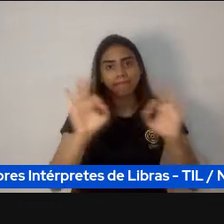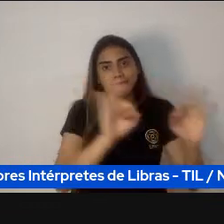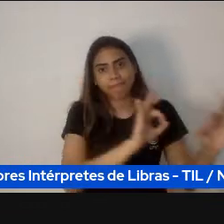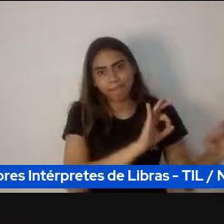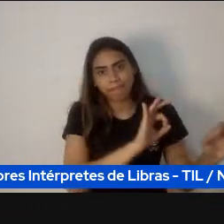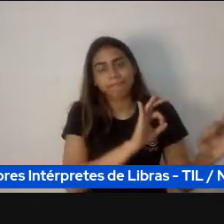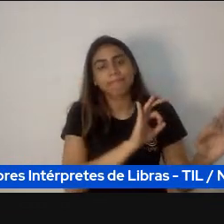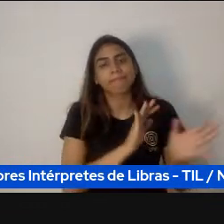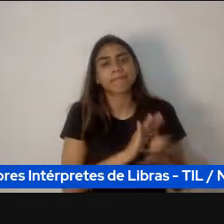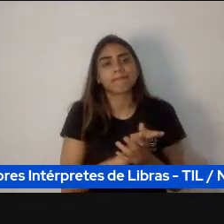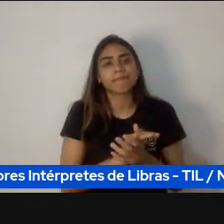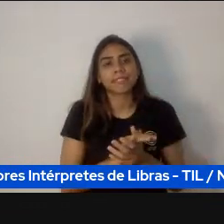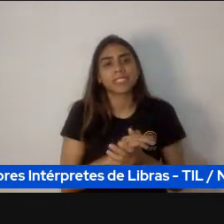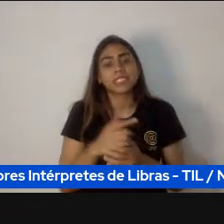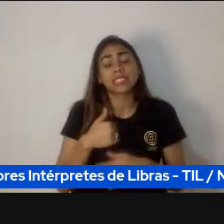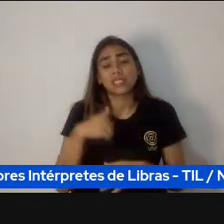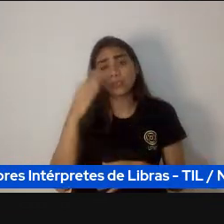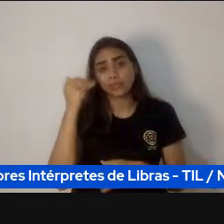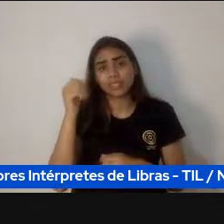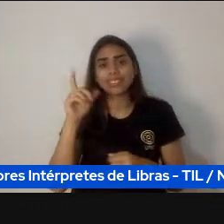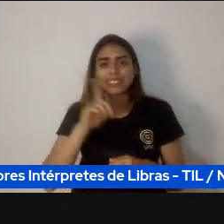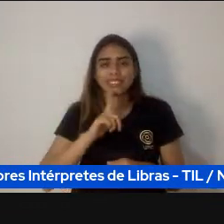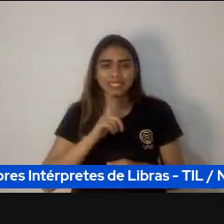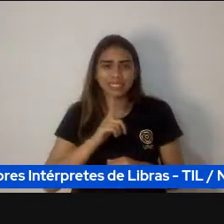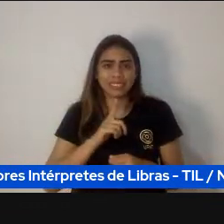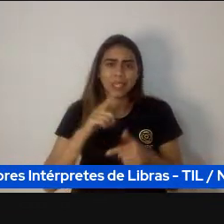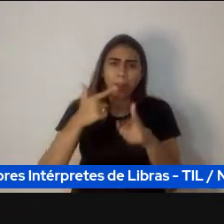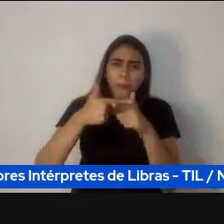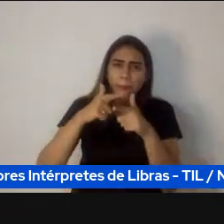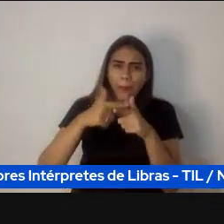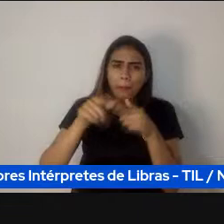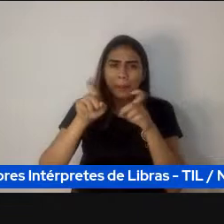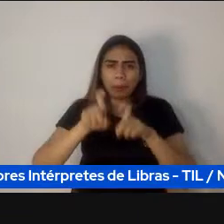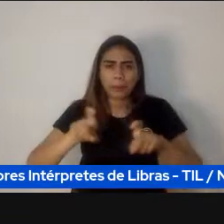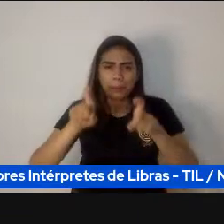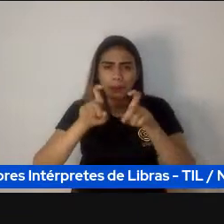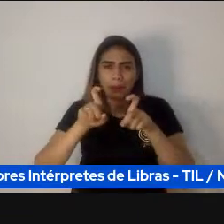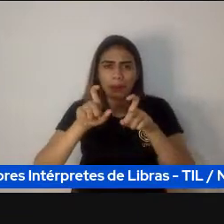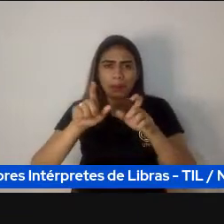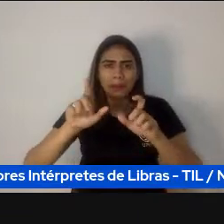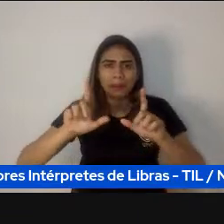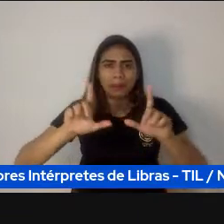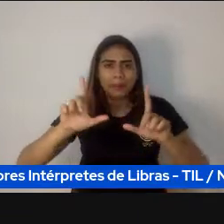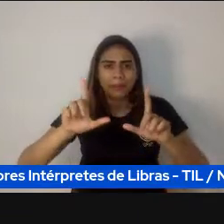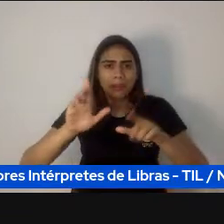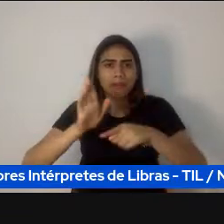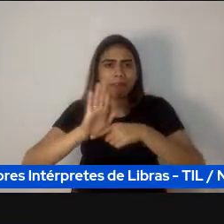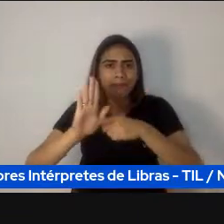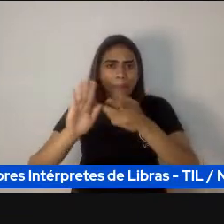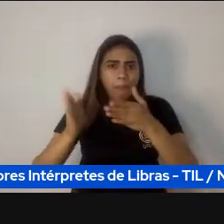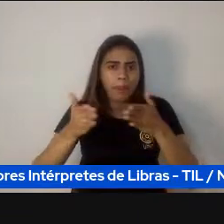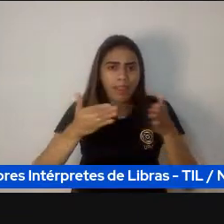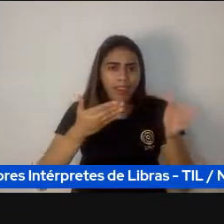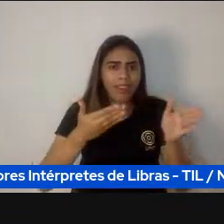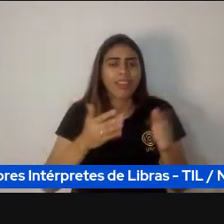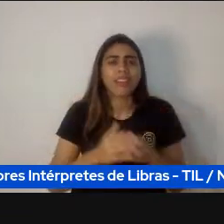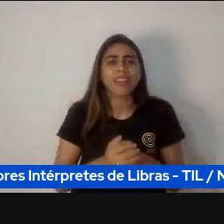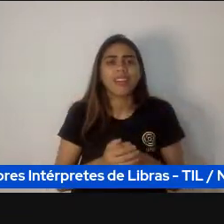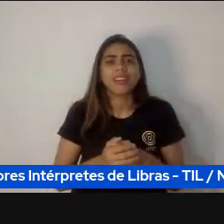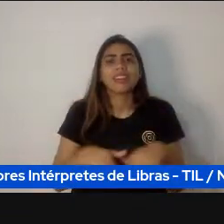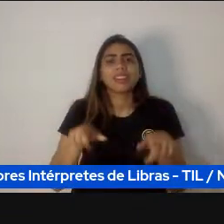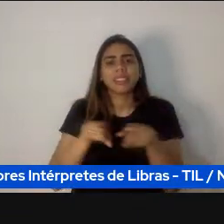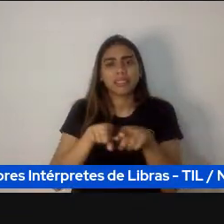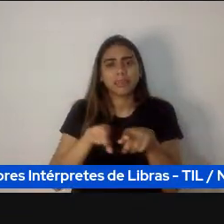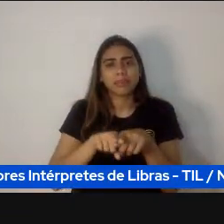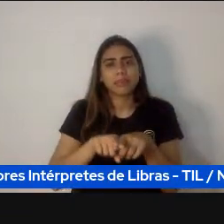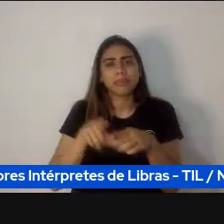tivemos. Agradecer a professora Sandra por ter se disponibilizado a estar aqui conosco hoje, mesmo que não tenha dado certo.